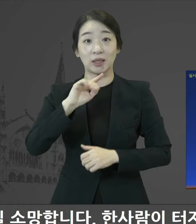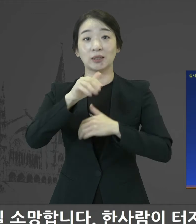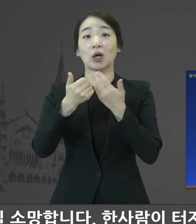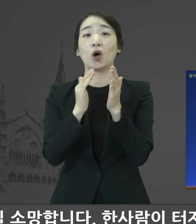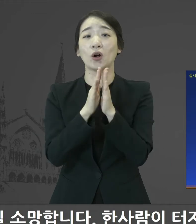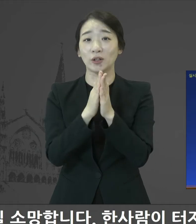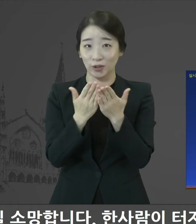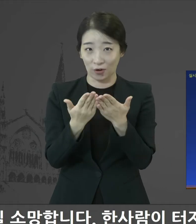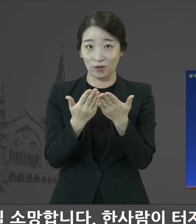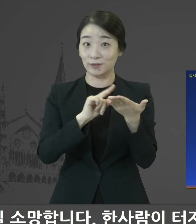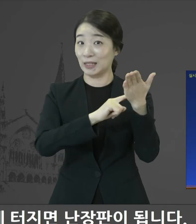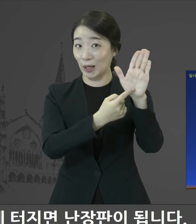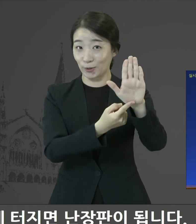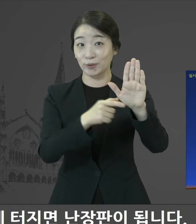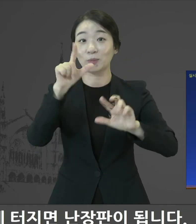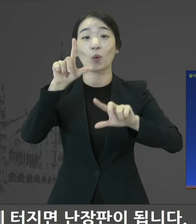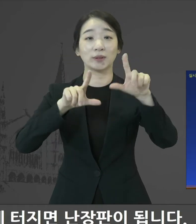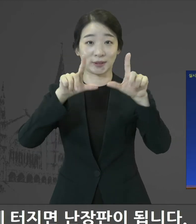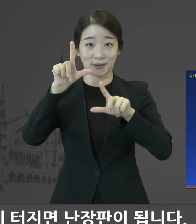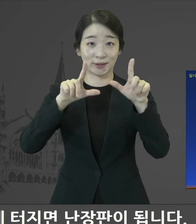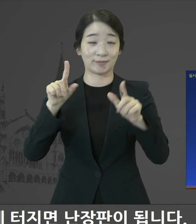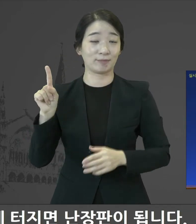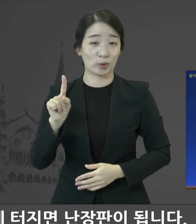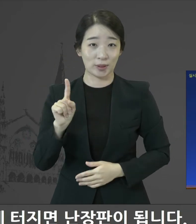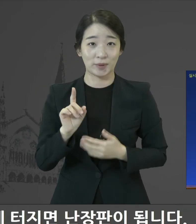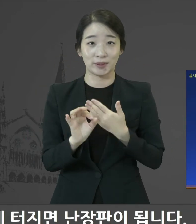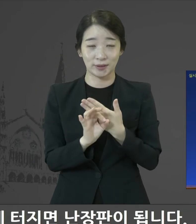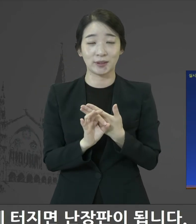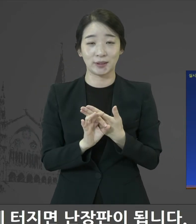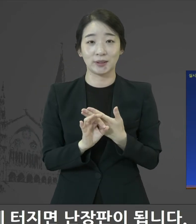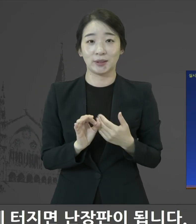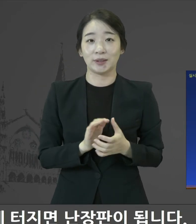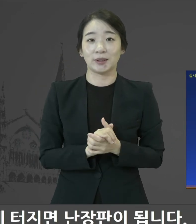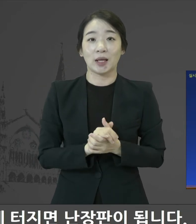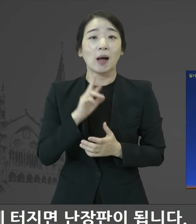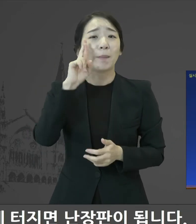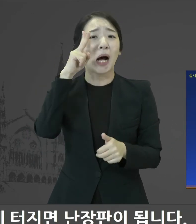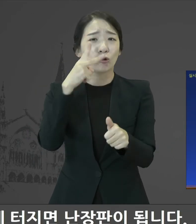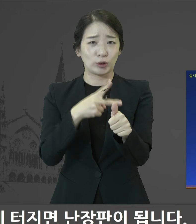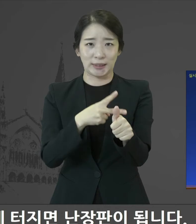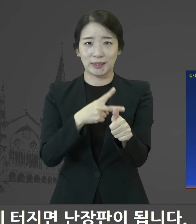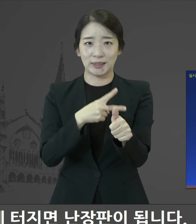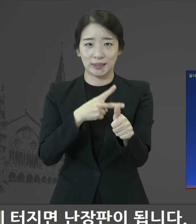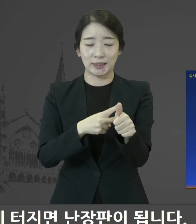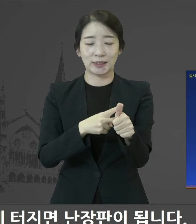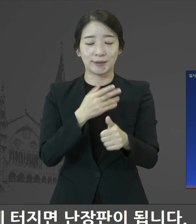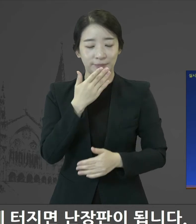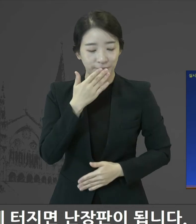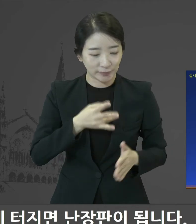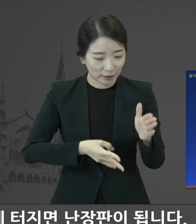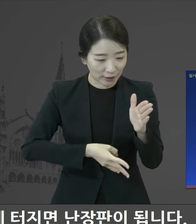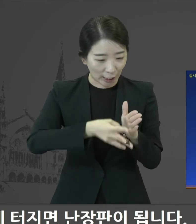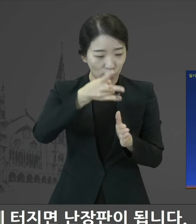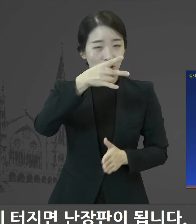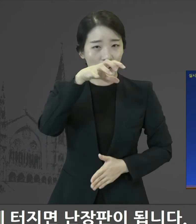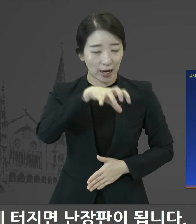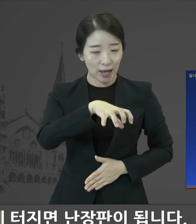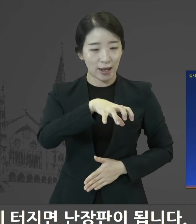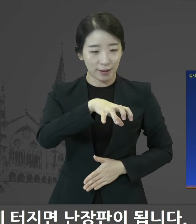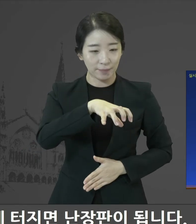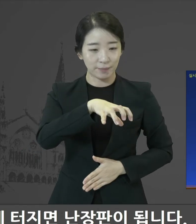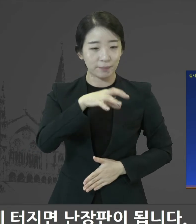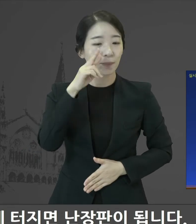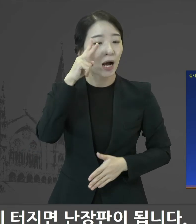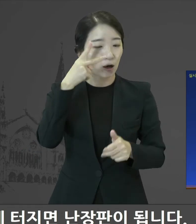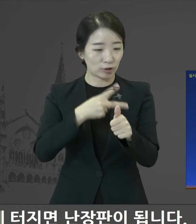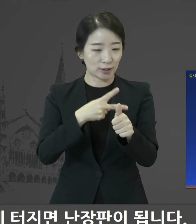것이 있었죠. 금요 집회 시간에 다루는 사도행전에서 바울이 예루살렘에 올라갔다가 붙들렸습니다. 그래서 예루살렘